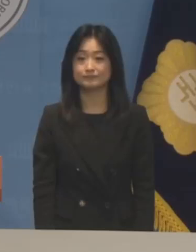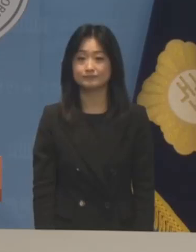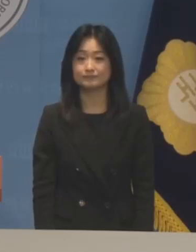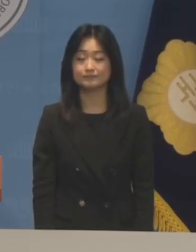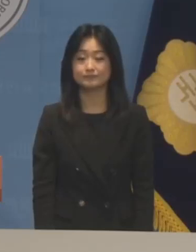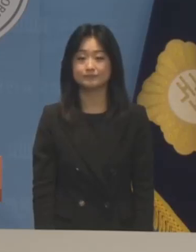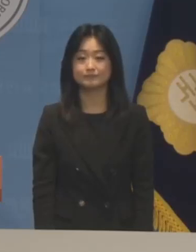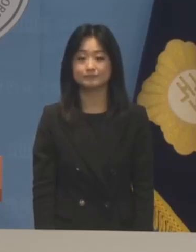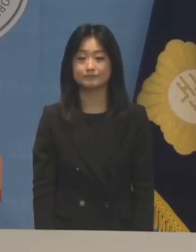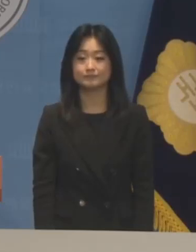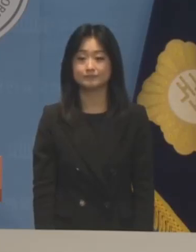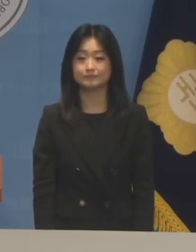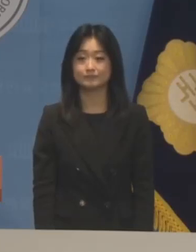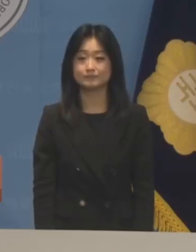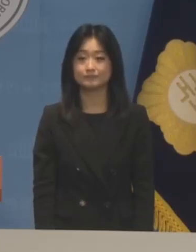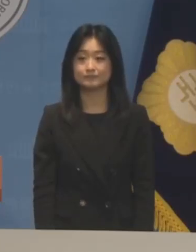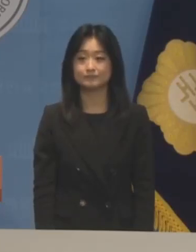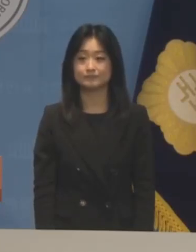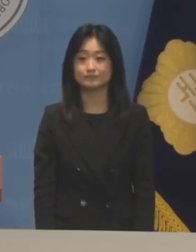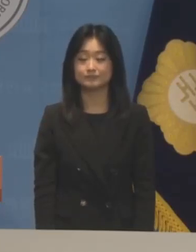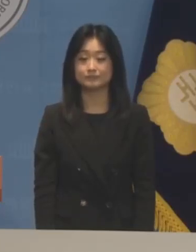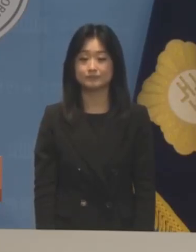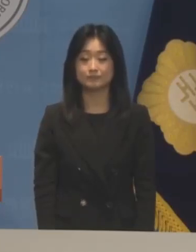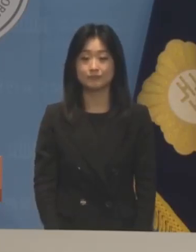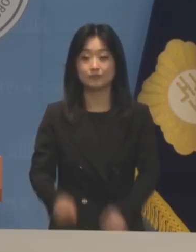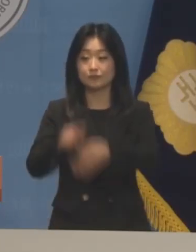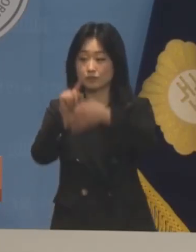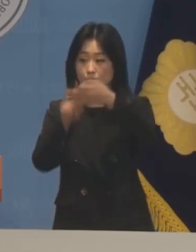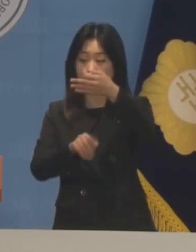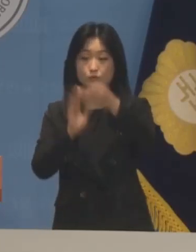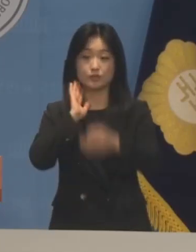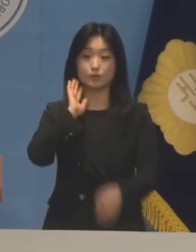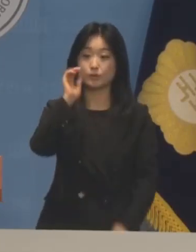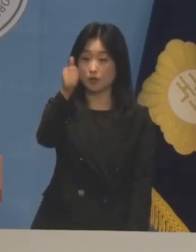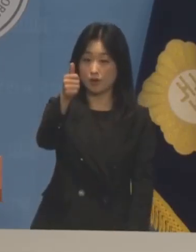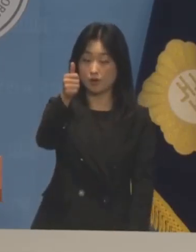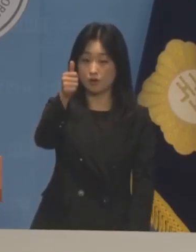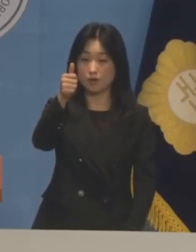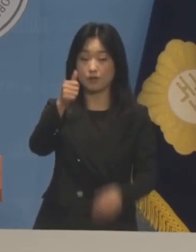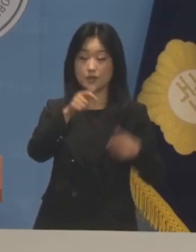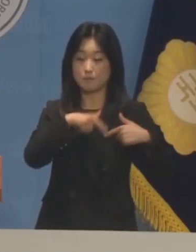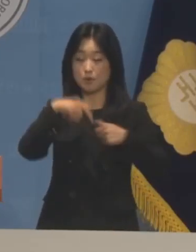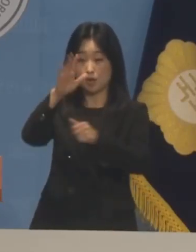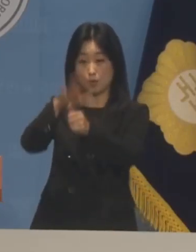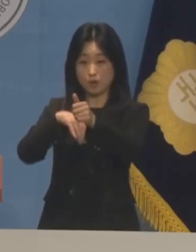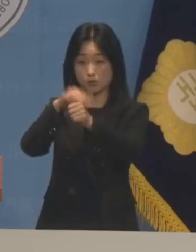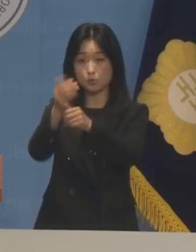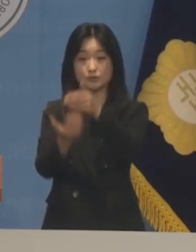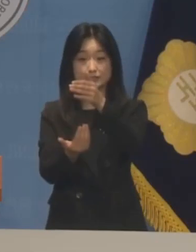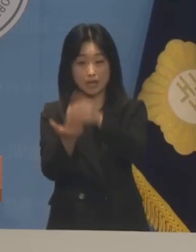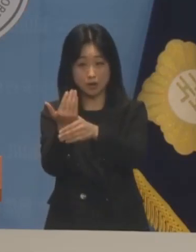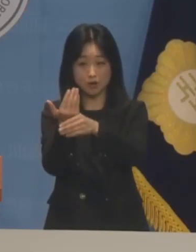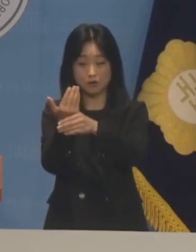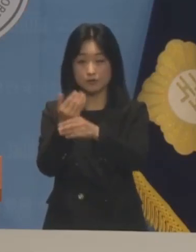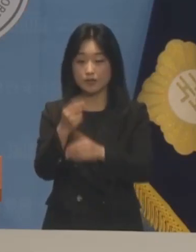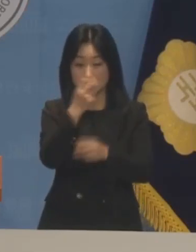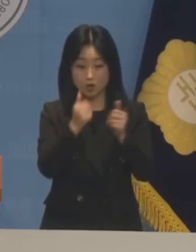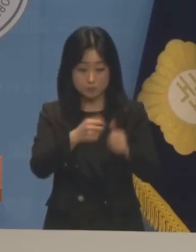그러면 지금으로부터 윤석열 대통령 명예훼손 사건 검찰